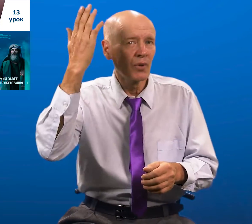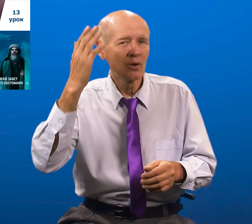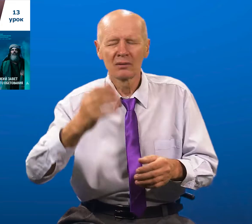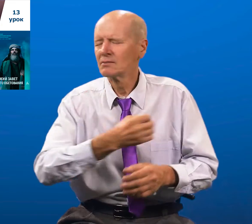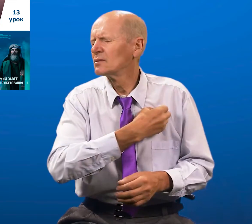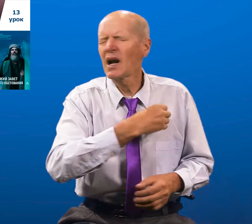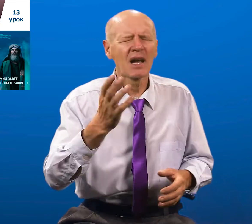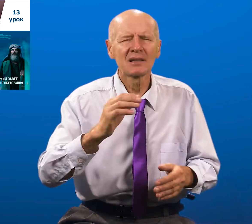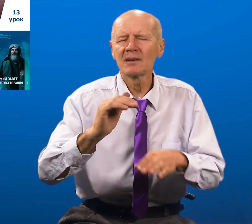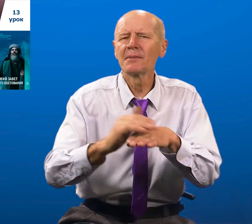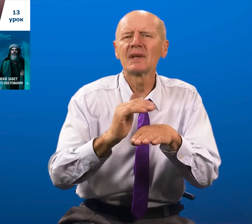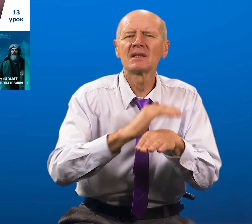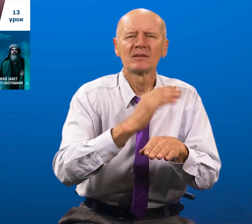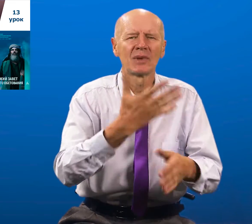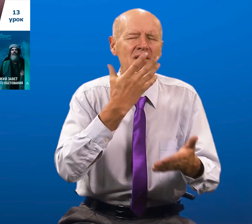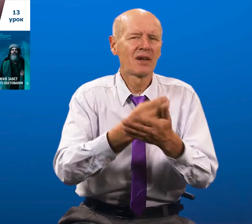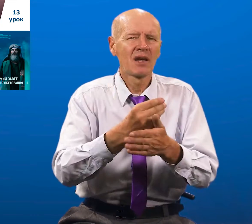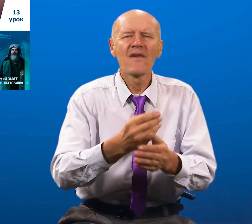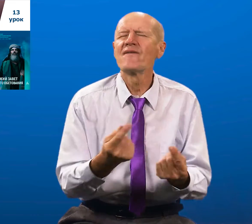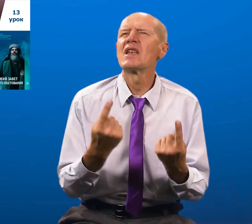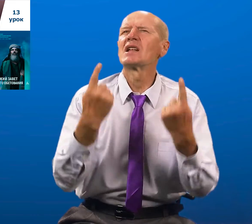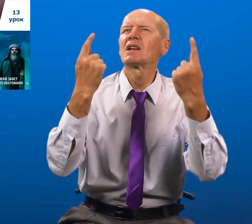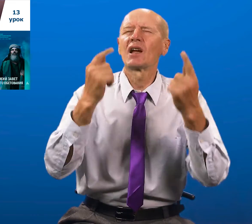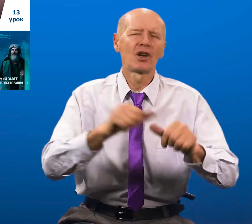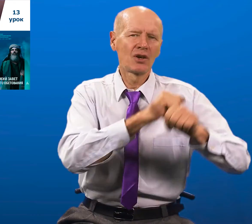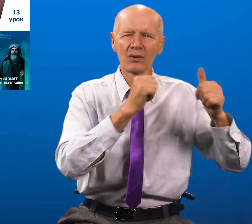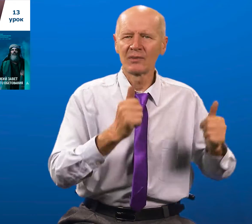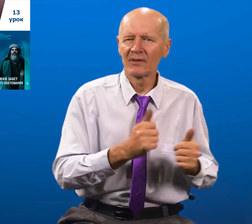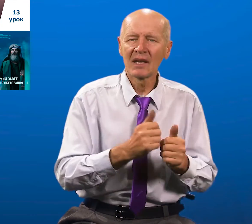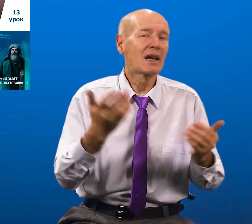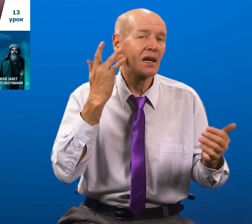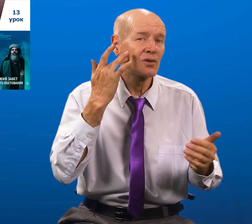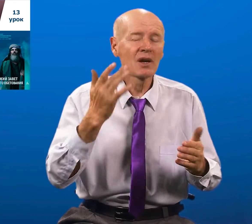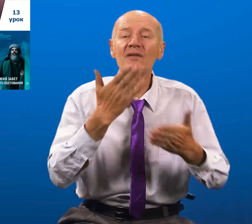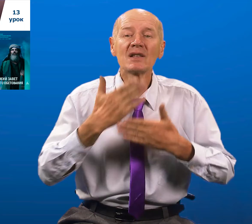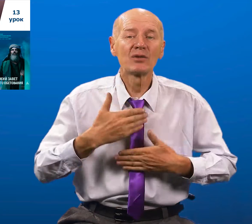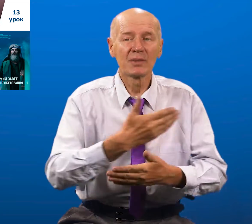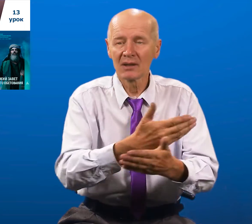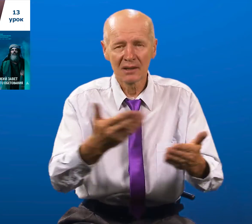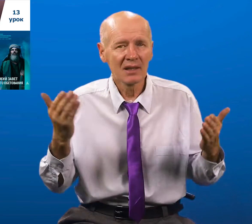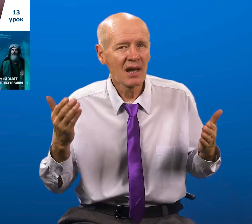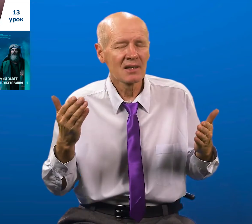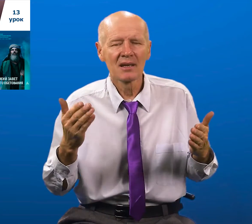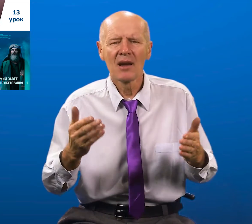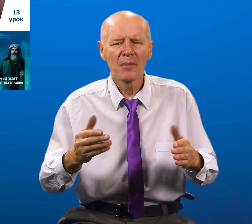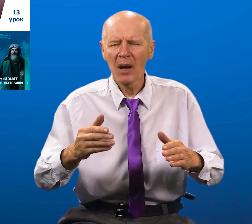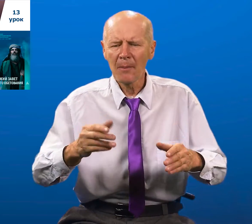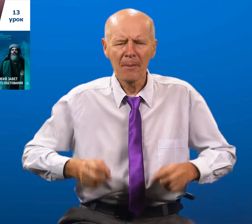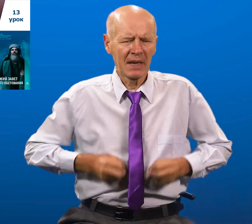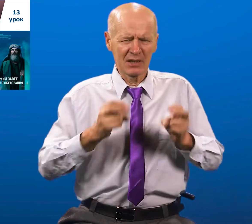«Бог, богатый милостью по своей великой любви, которую возлюбил нас, и нас, мертвых по